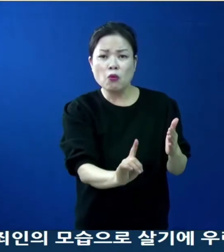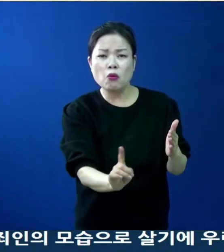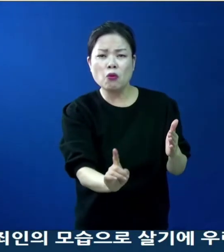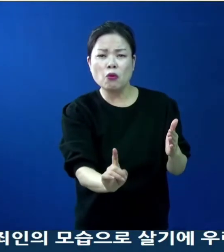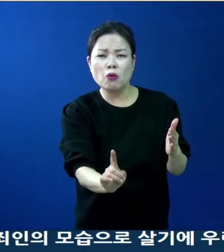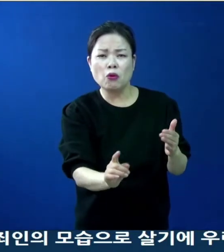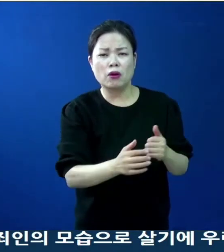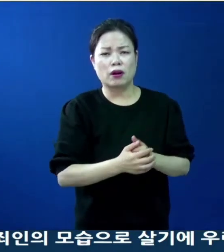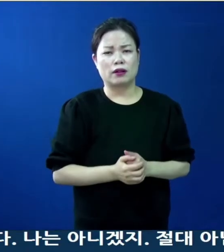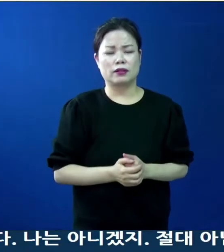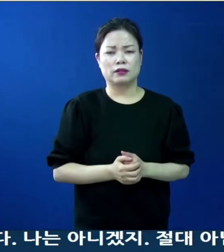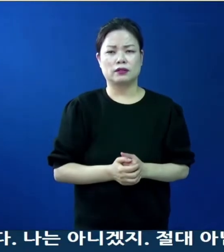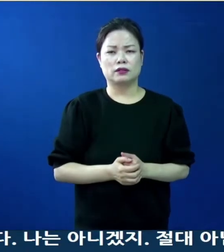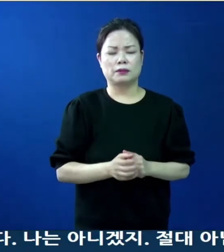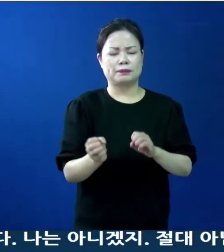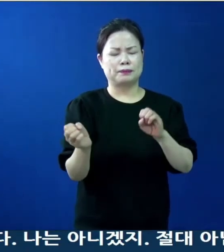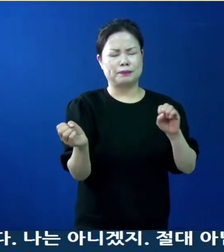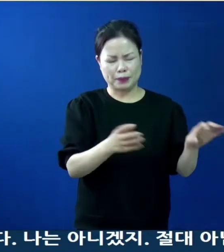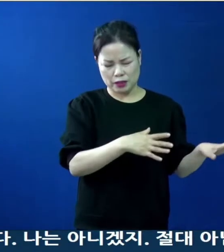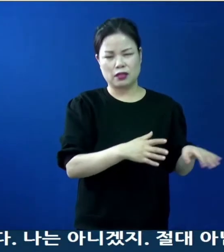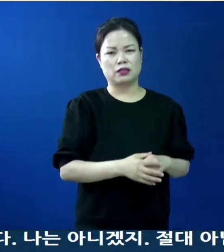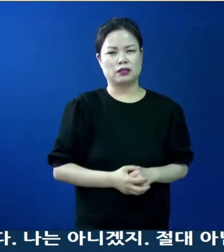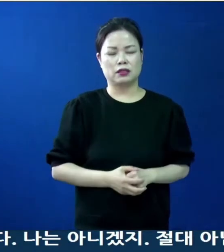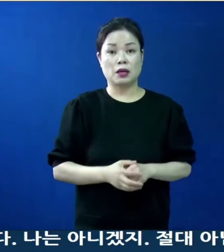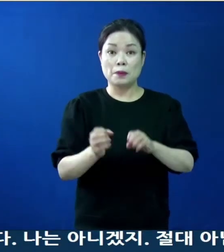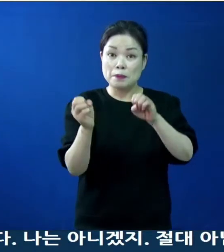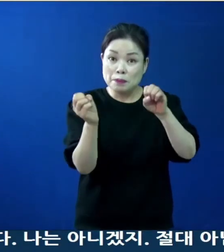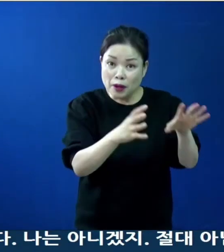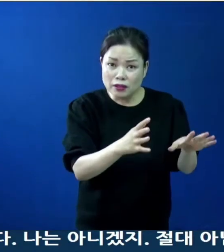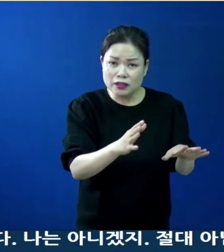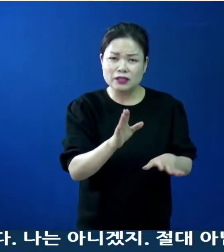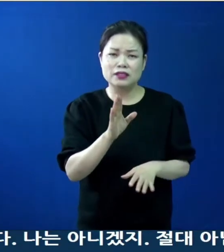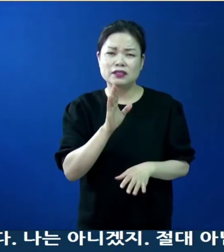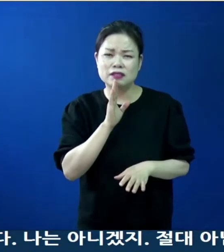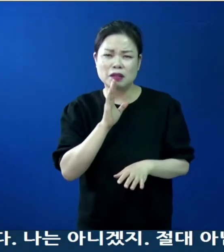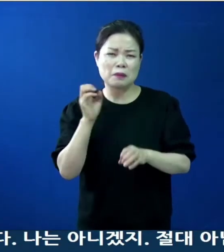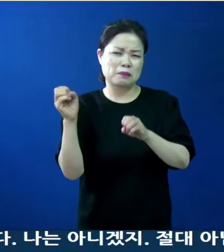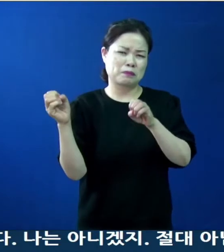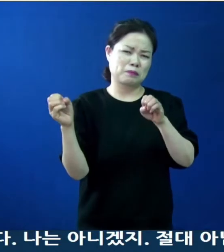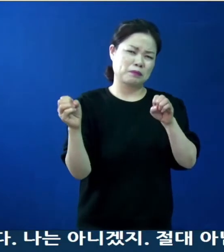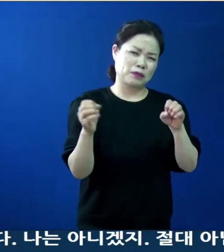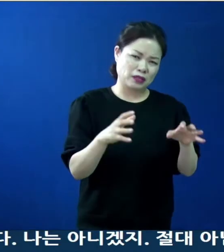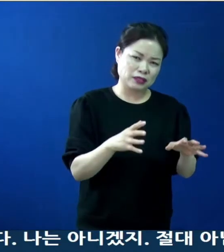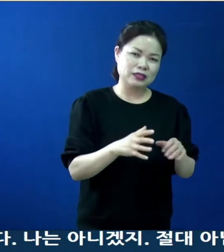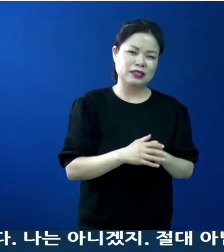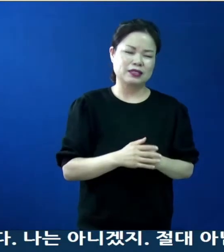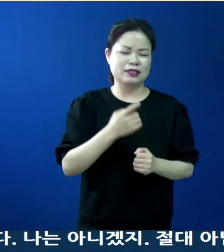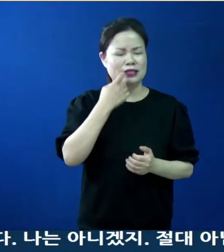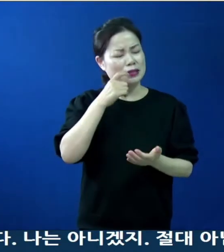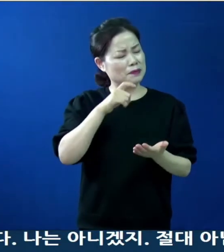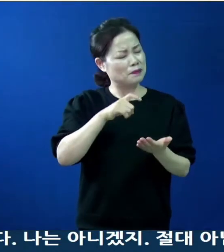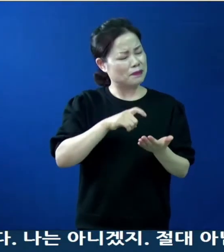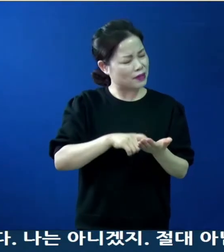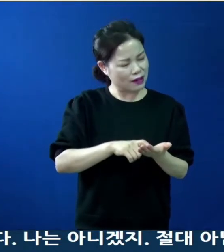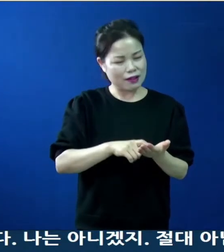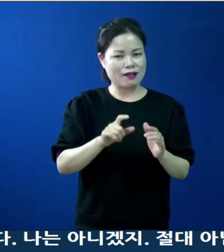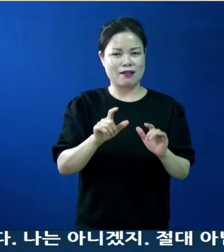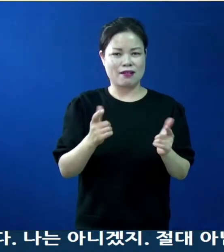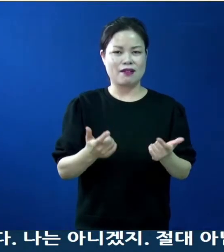될까요? 버려야 됩니다. 버려야 되는데 실제로 이 버리는 것이 쉽지가 않다는